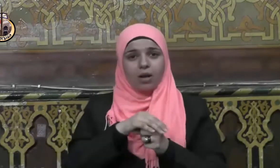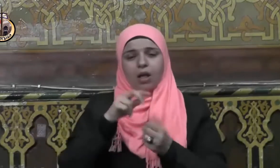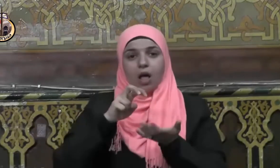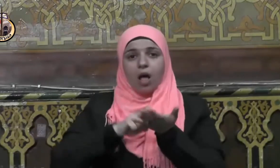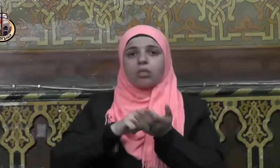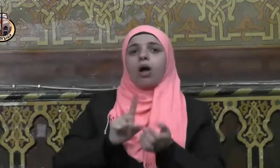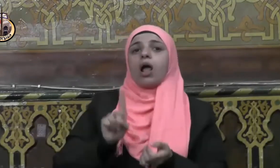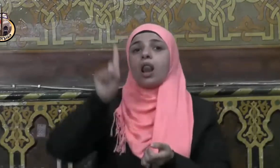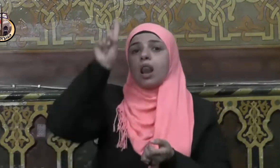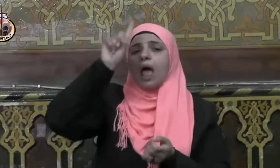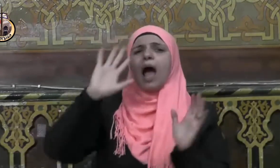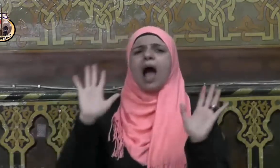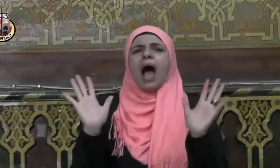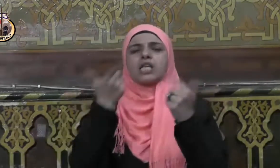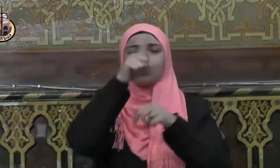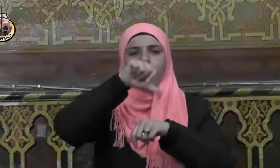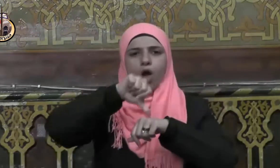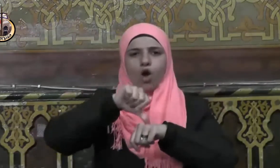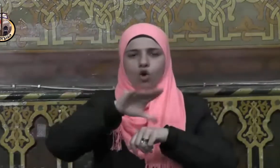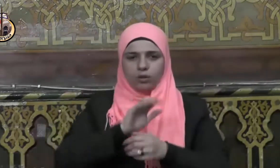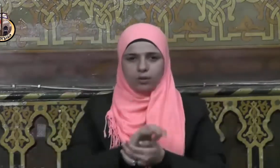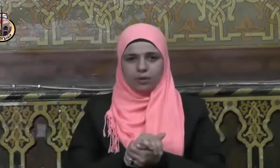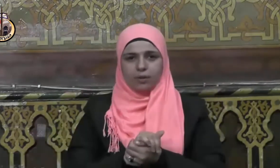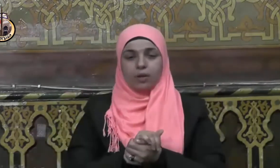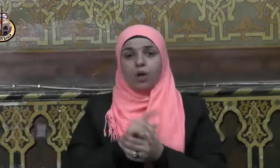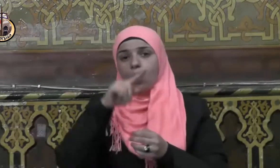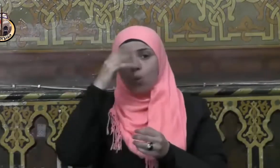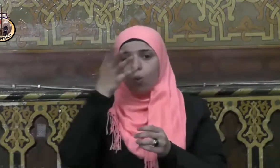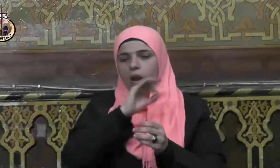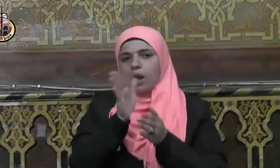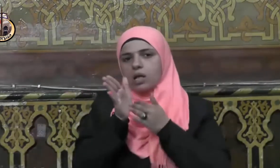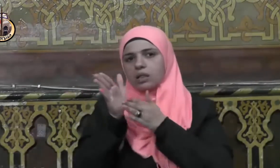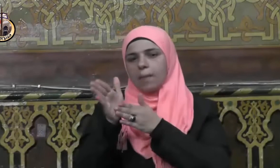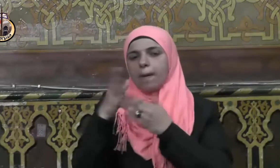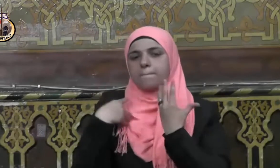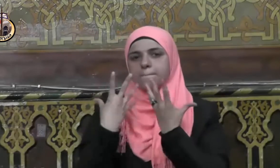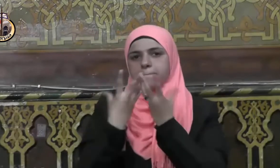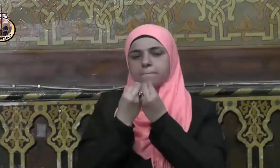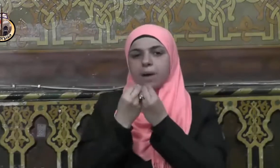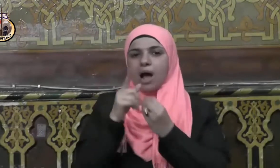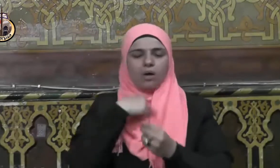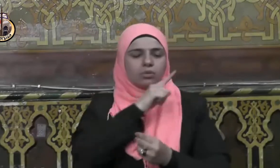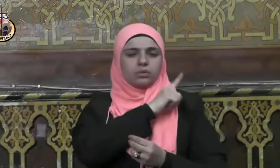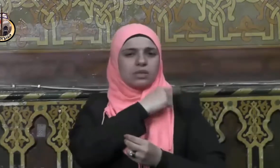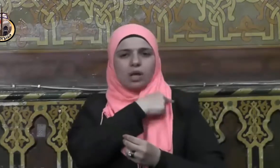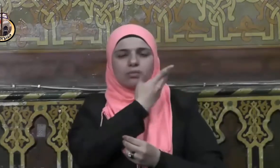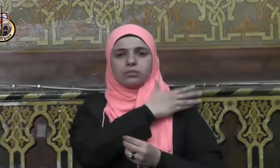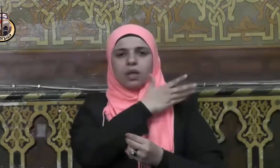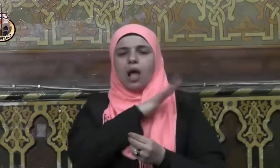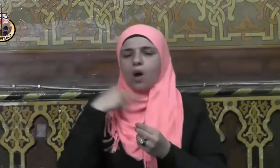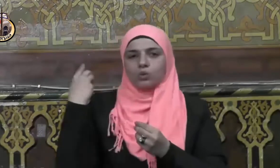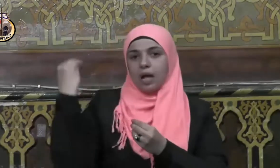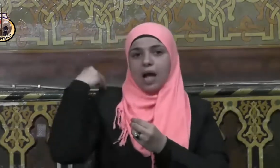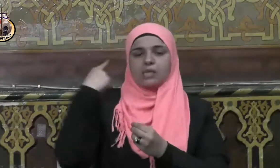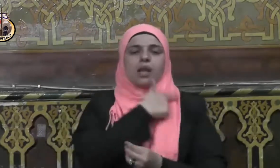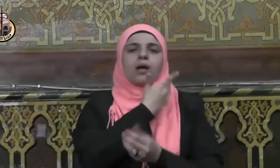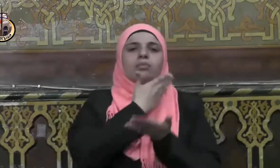الله حيثما كنت، وأتبع السيئة الحسنة تمحها، وخالق